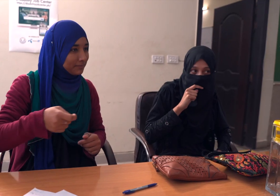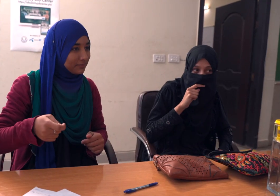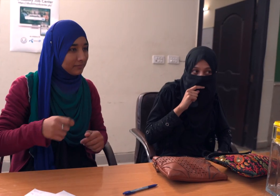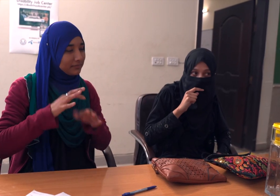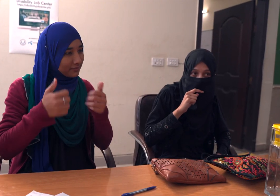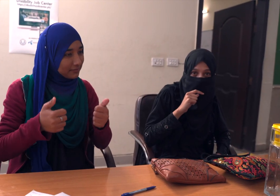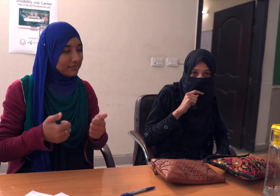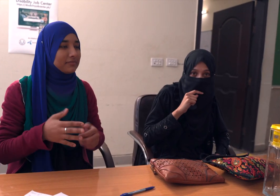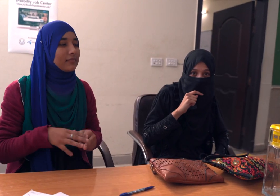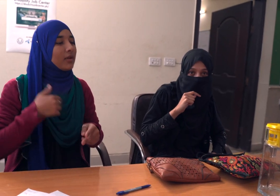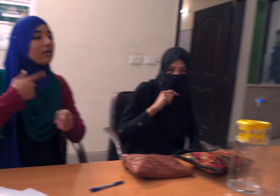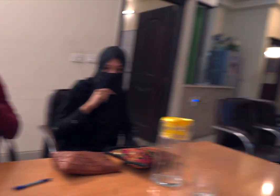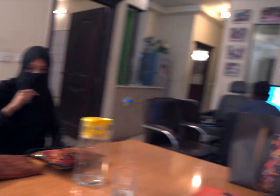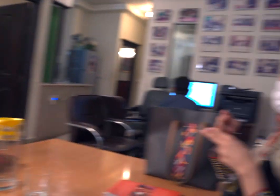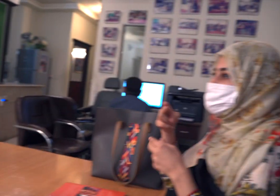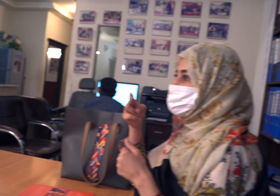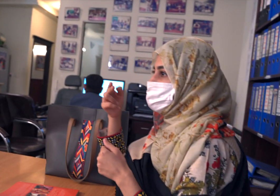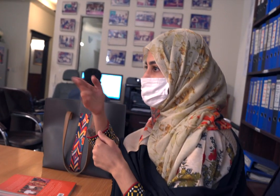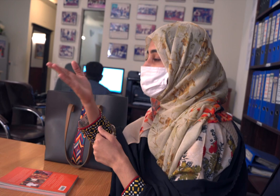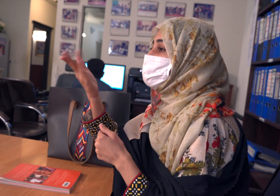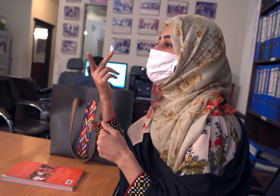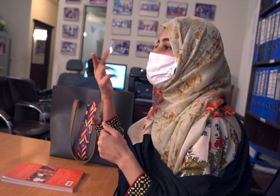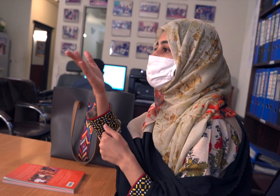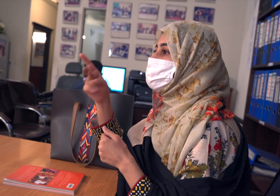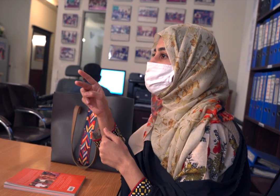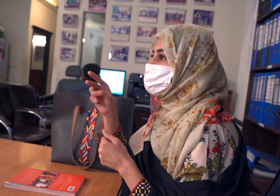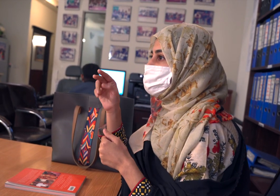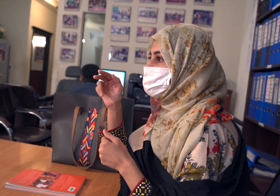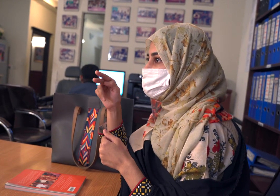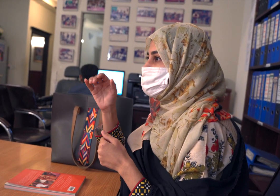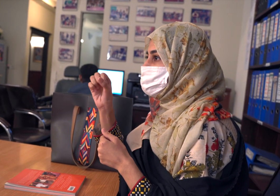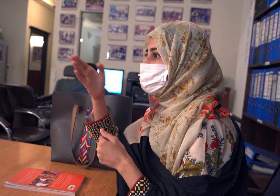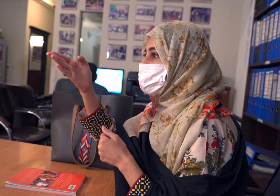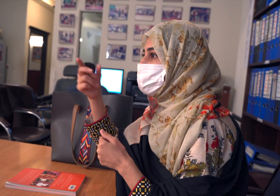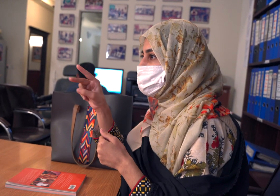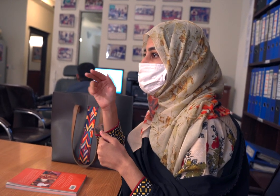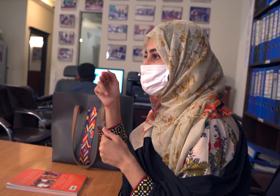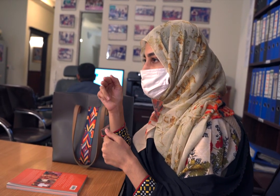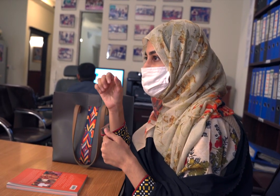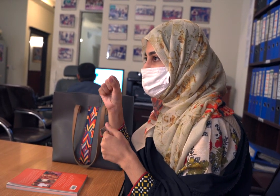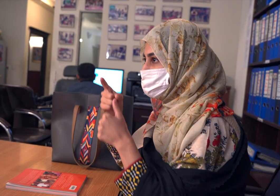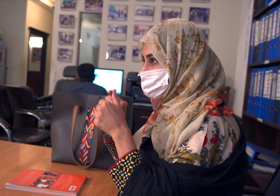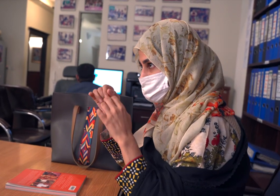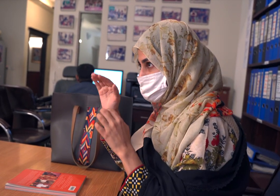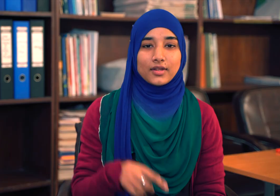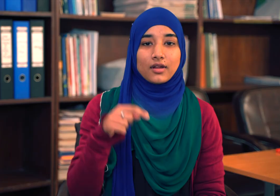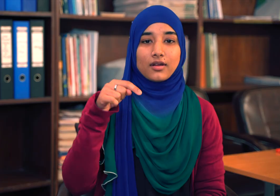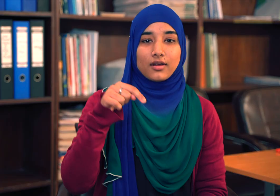اسلام آباد کی بنسبت کراچی میں ہفتے اور اتوار کے لیے استعمال کیے جانے والے اشارے مختلف ہیں، چائے